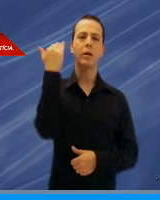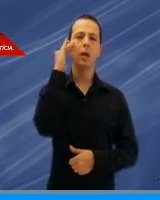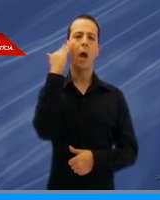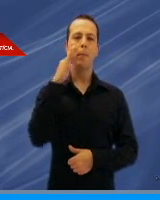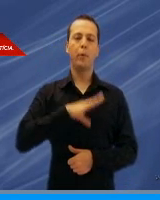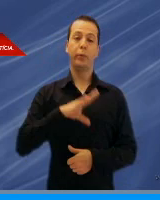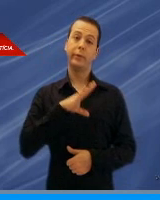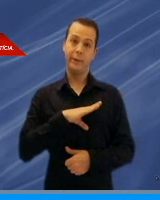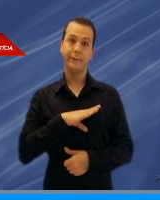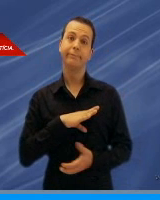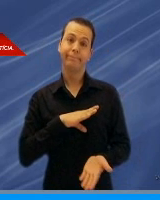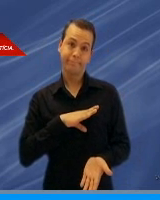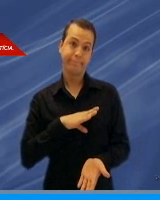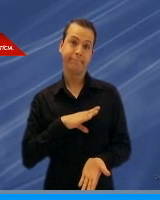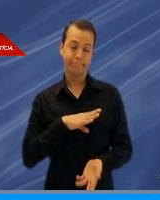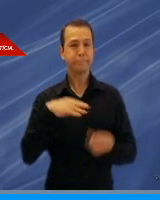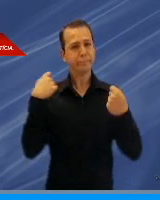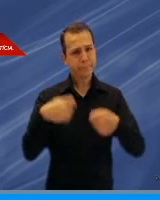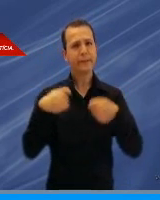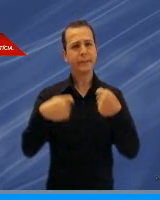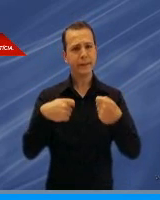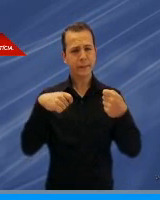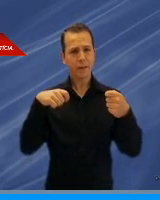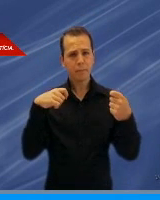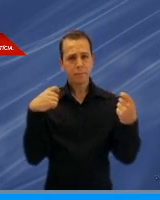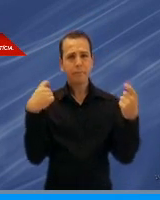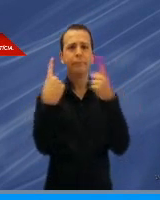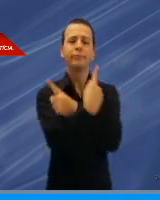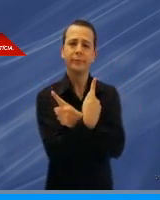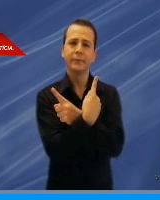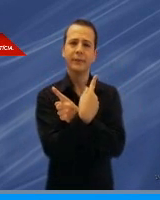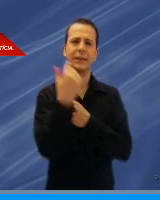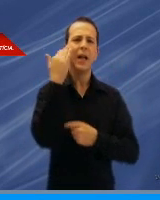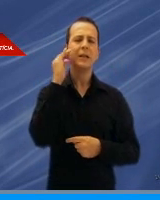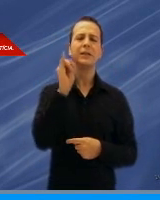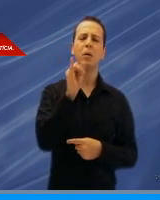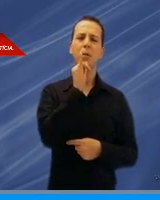entendem português. A gente precisa fazer com que,